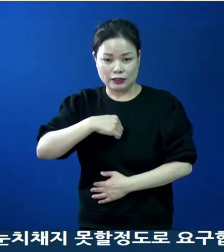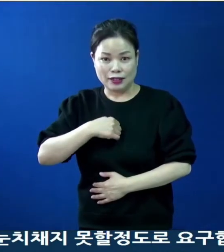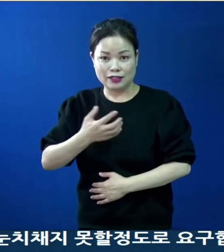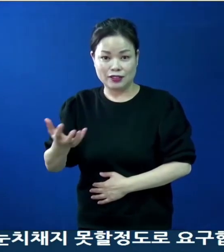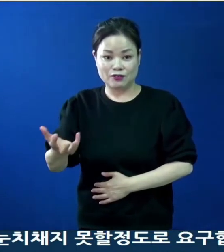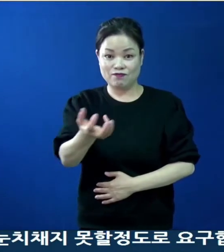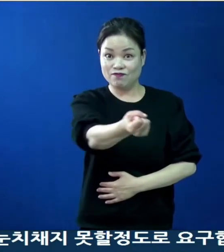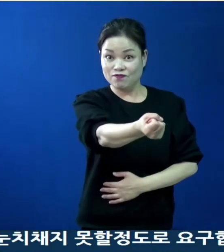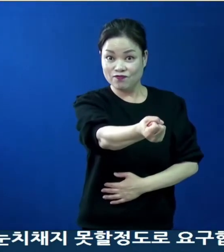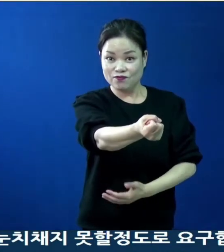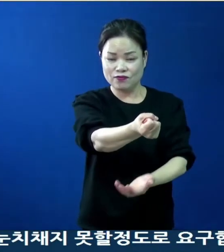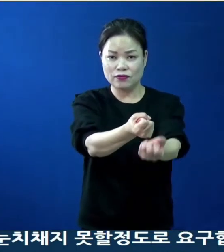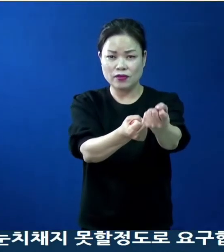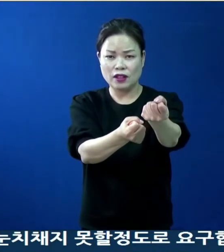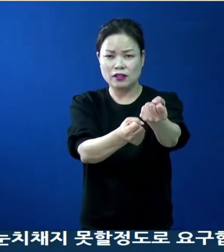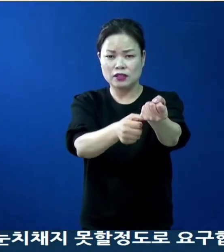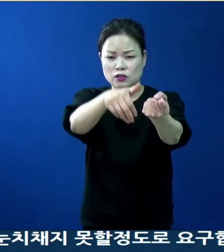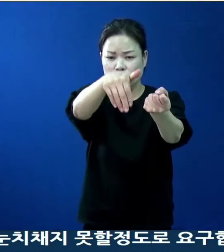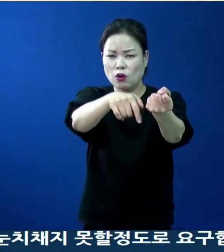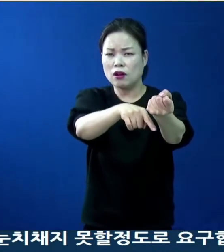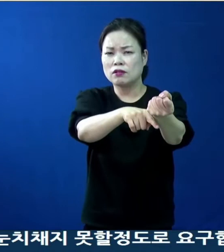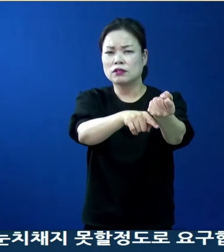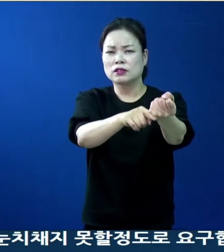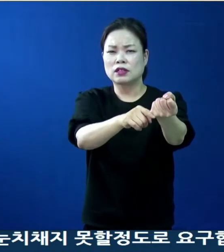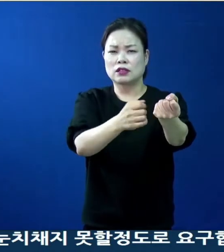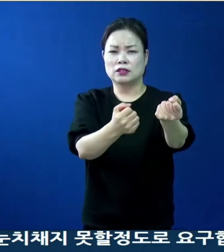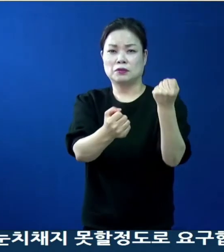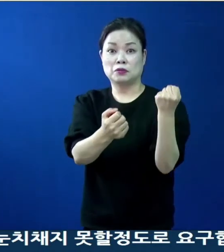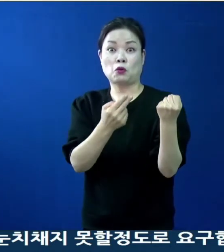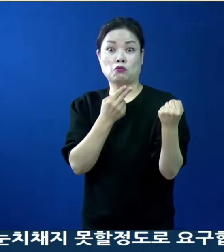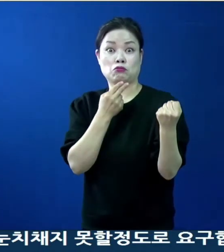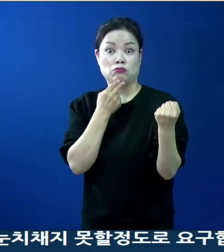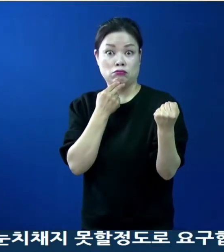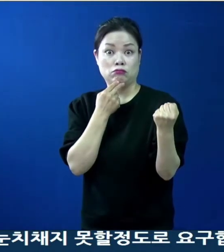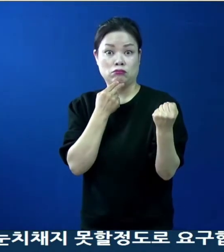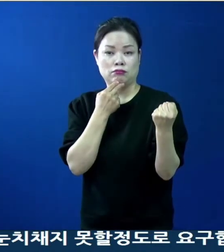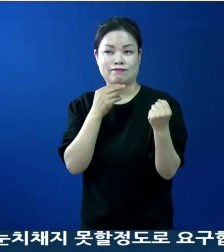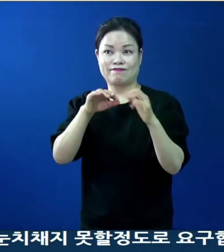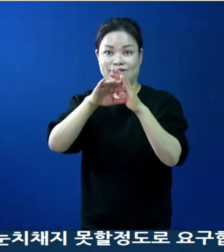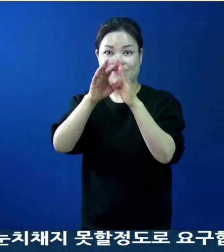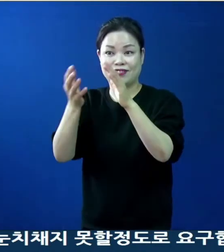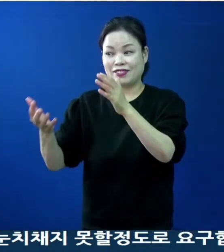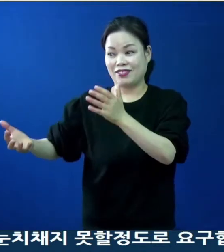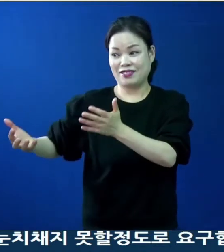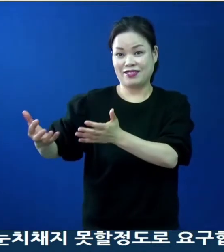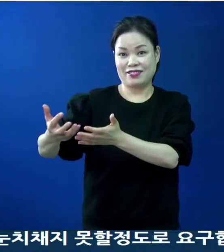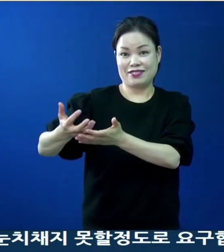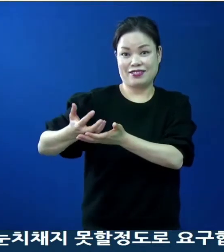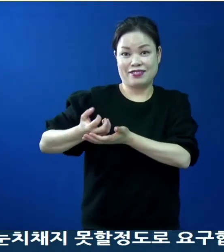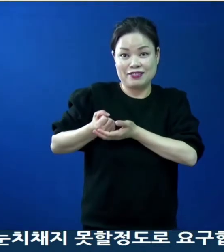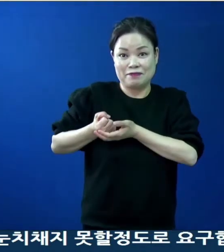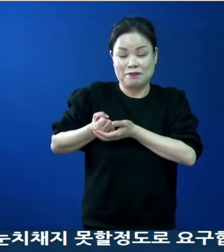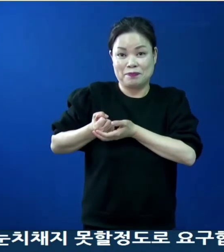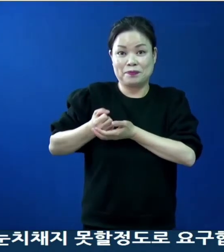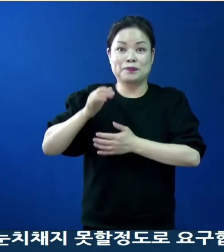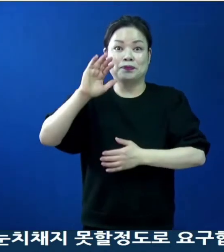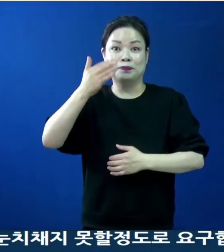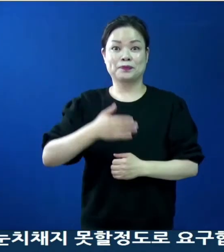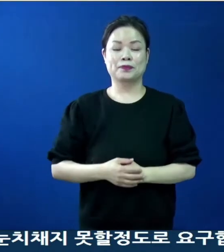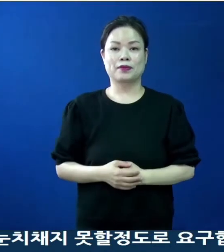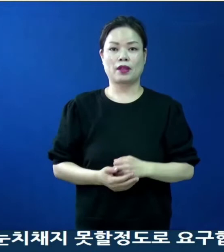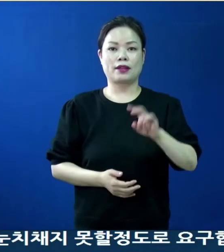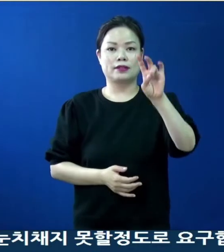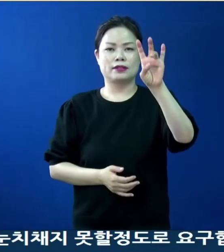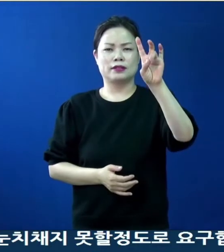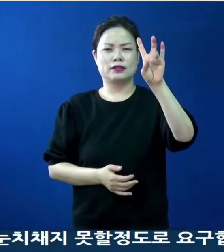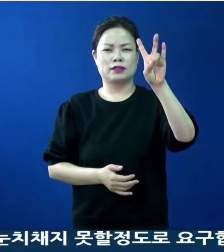손에 들어오고 사환인 자신은 아무런 힘도 들이지 않고 다 그것을 얻게 됩니다.